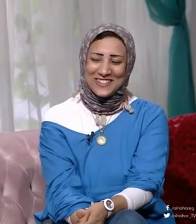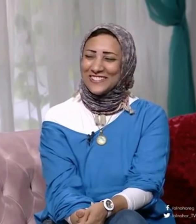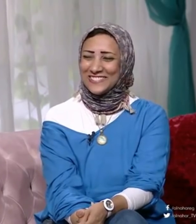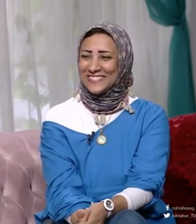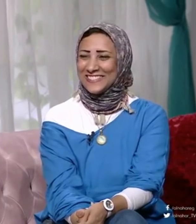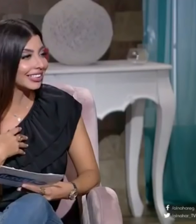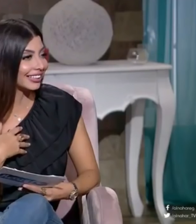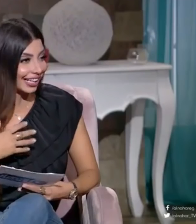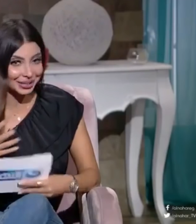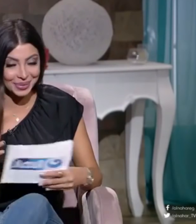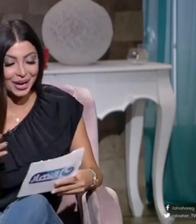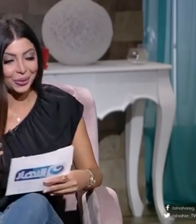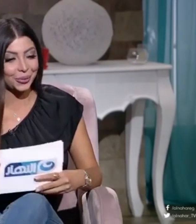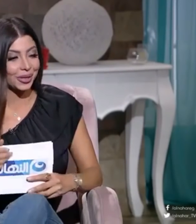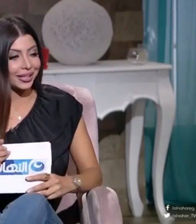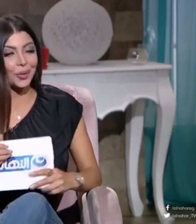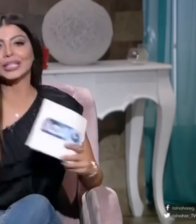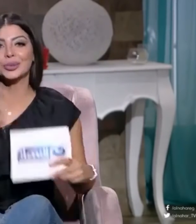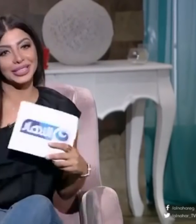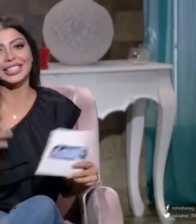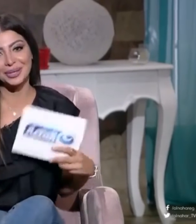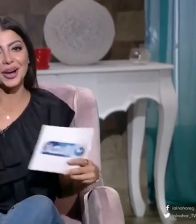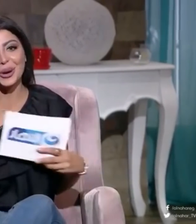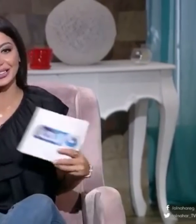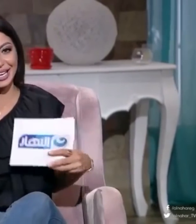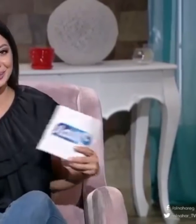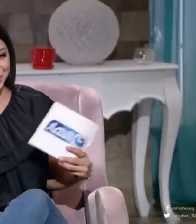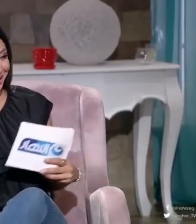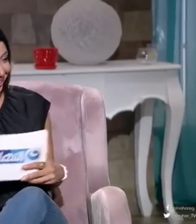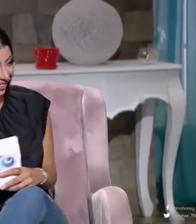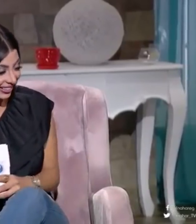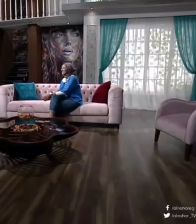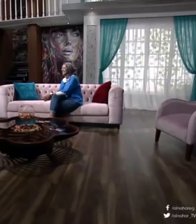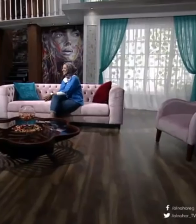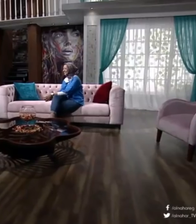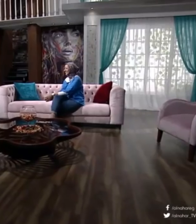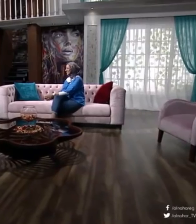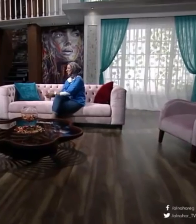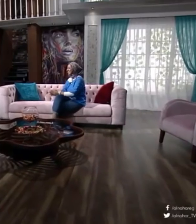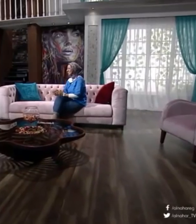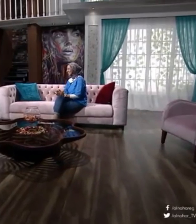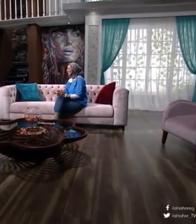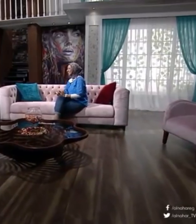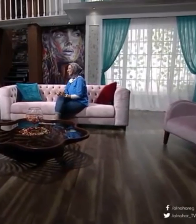شاء انا الله نفسي فعلا اتعلم، واوعدكم ان انا كمان هروح اتعلم شويه. هعلمك. خلاص هي وعدتني،